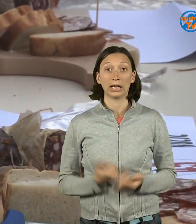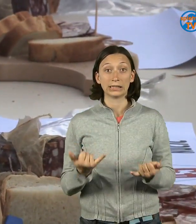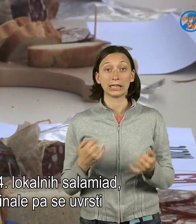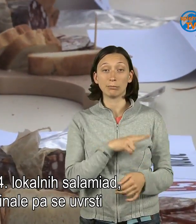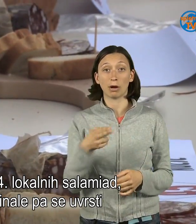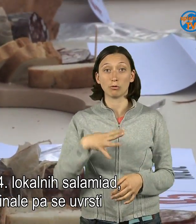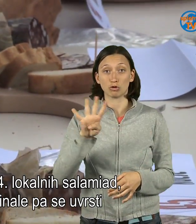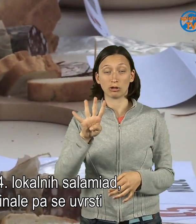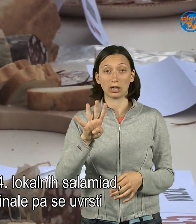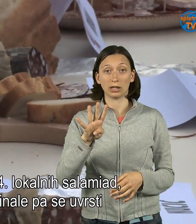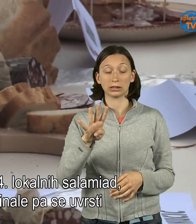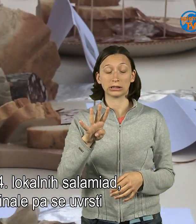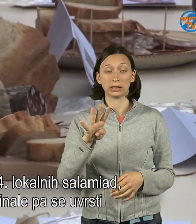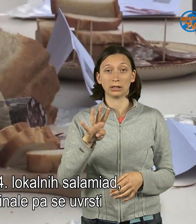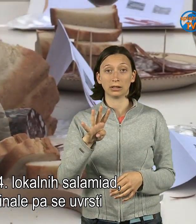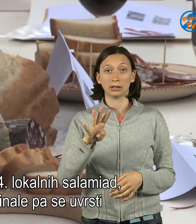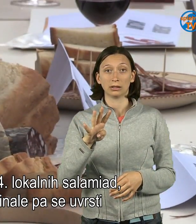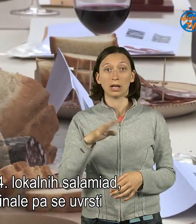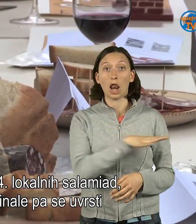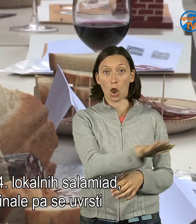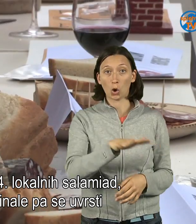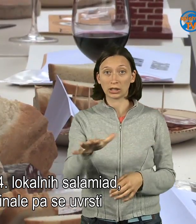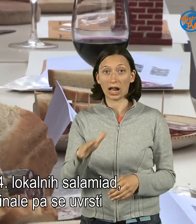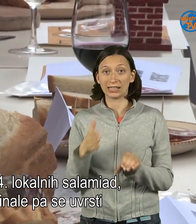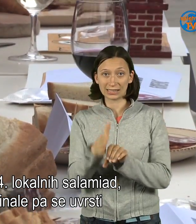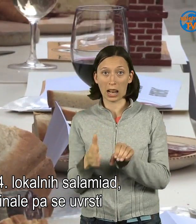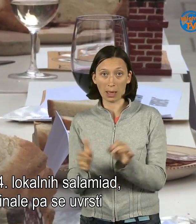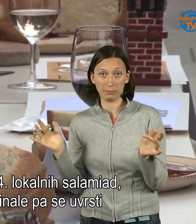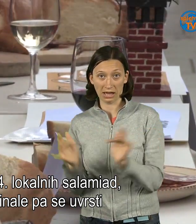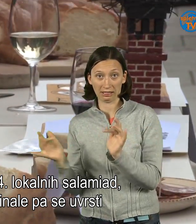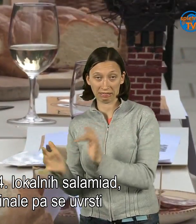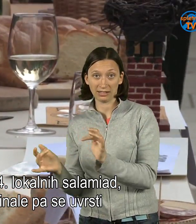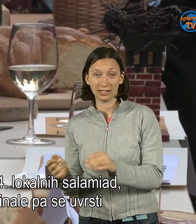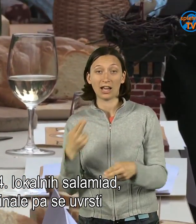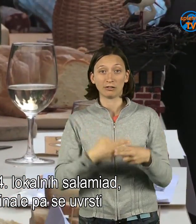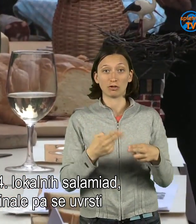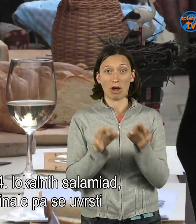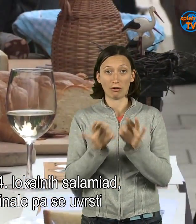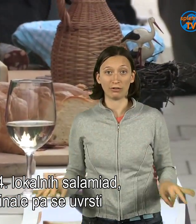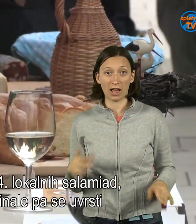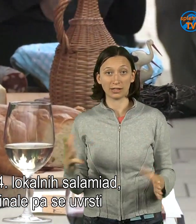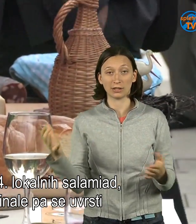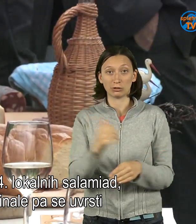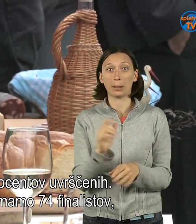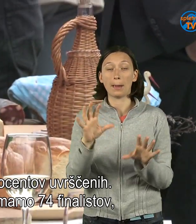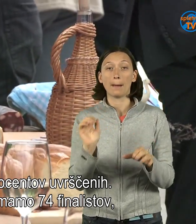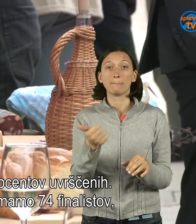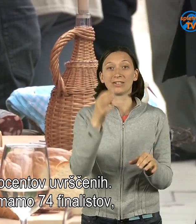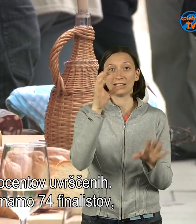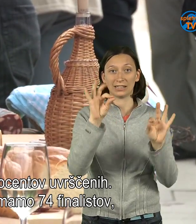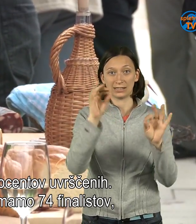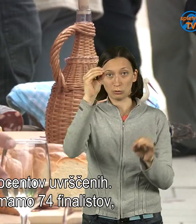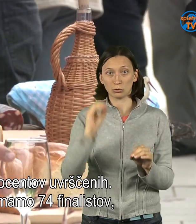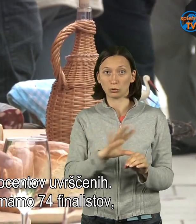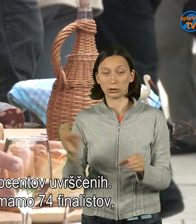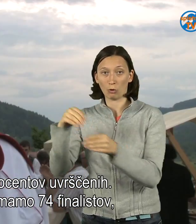Sedaj imamo 14 teh lokalnih salamijad, na državno finale se pa uvrsti prvih